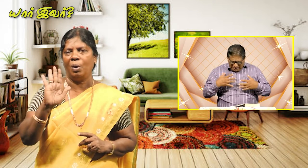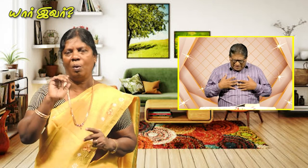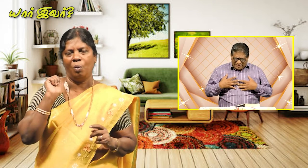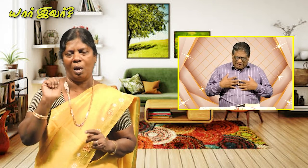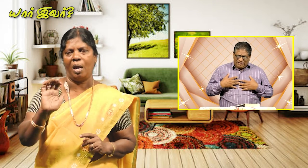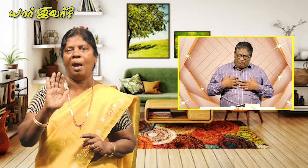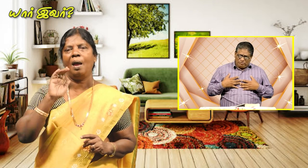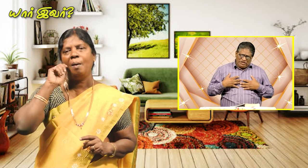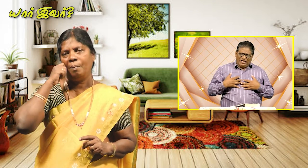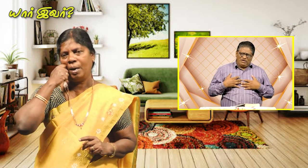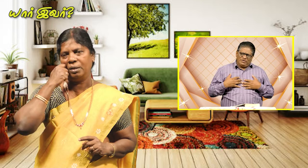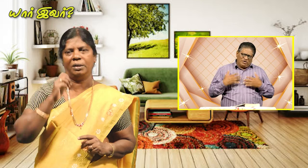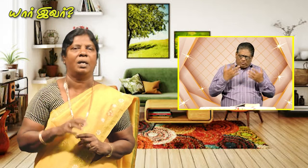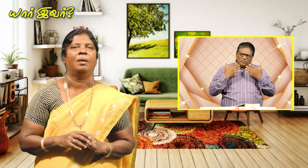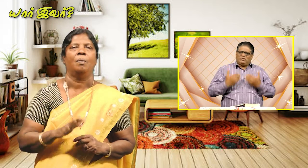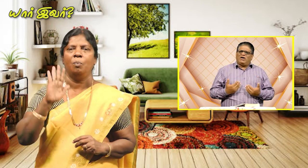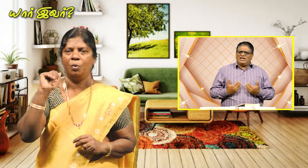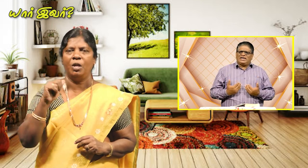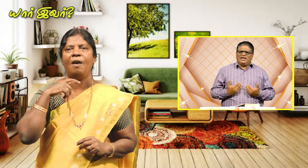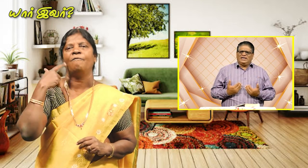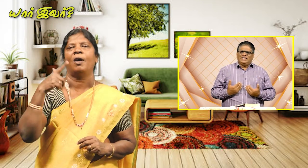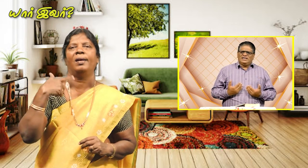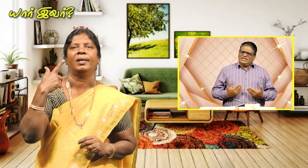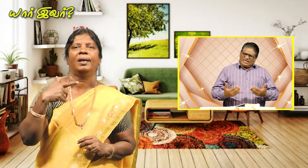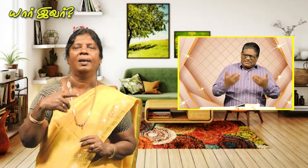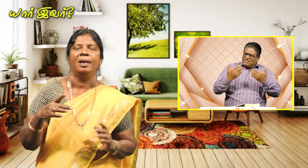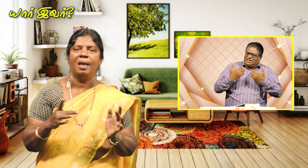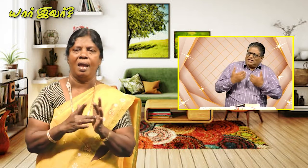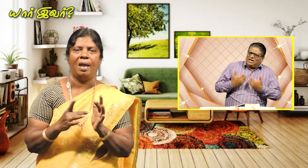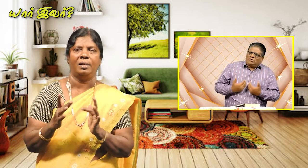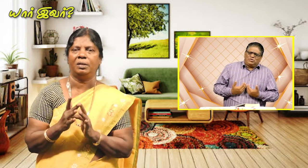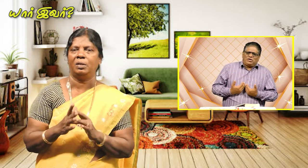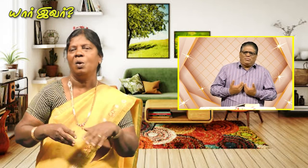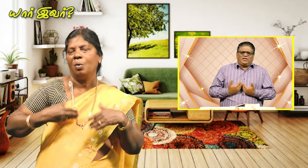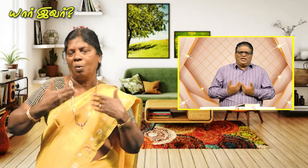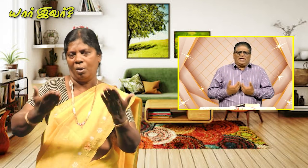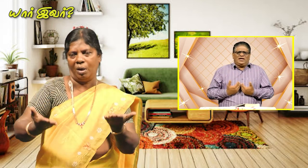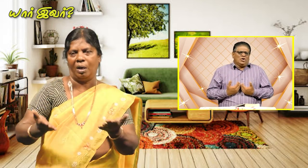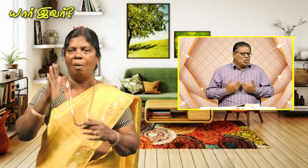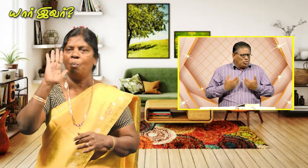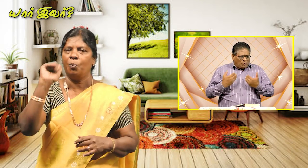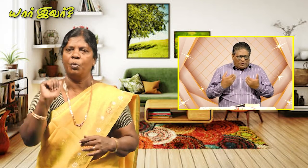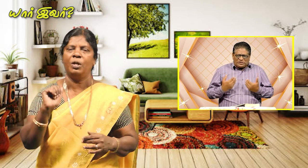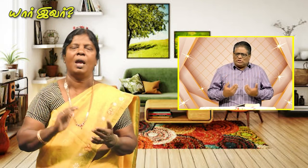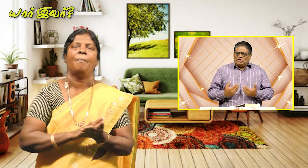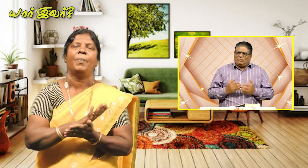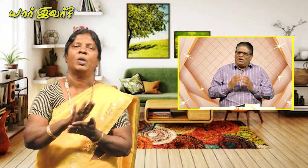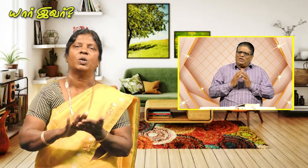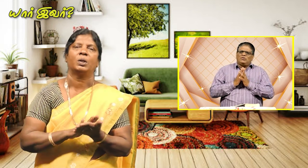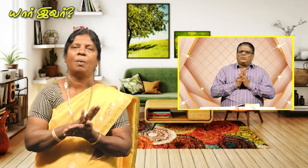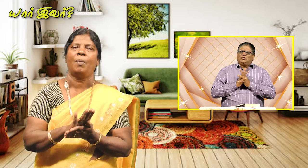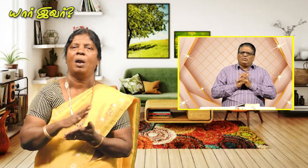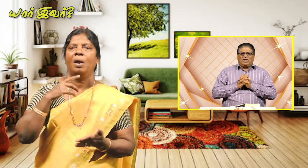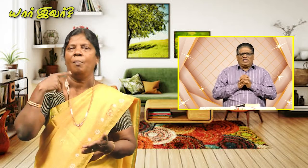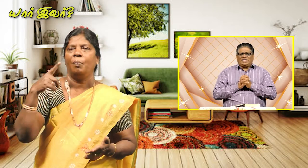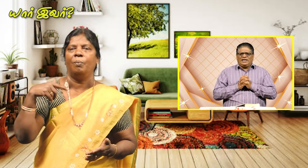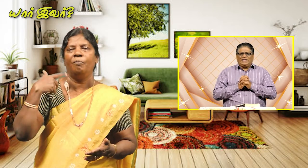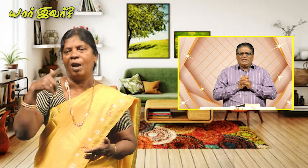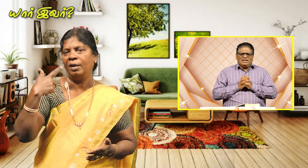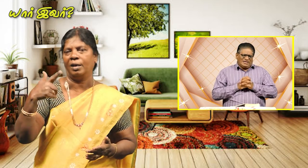ஒரு மனிதன், புதிய இயல்புனா ஒரு புது வாழ்க்கை, இயேசுநாதரால் கொடுக்கப்படுகிற ஒரு பரிசுத்தமான ஒரு